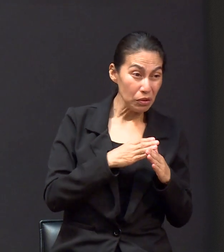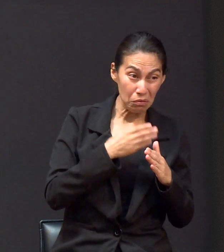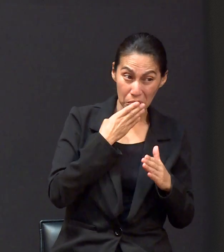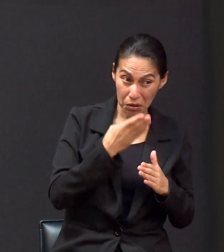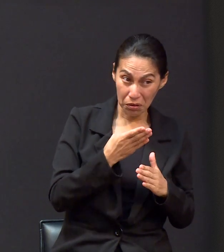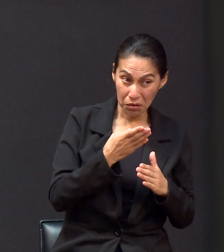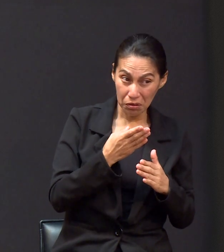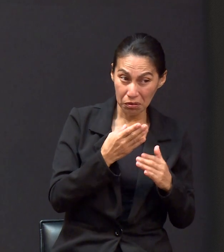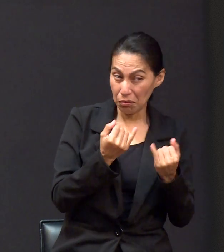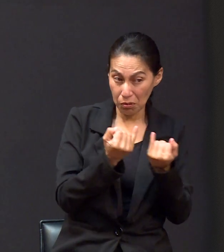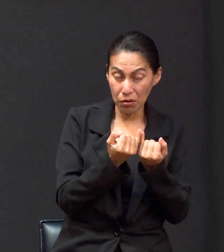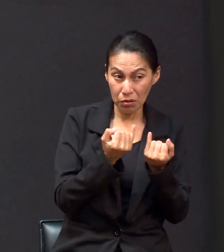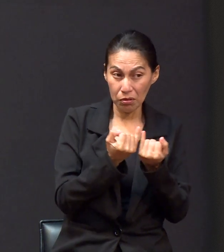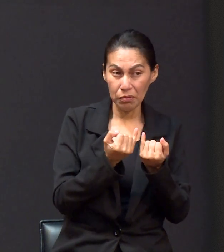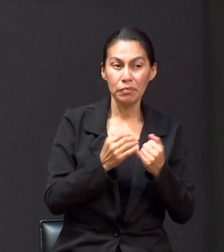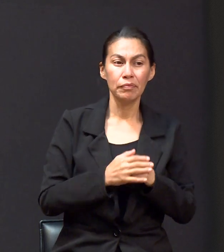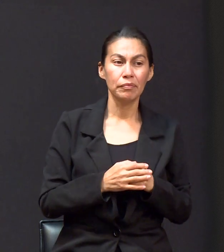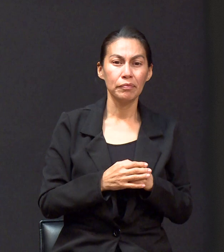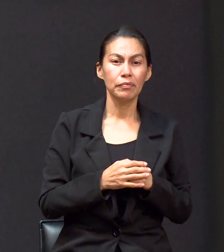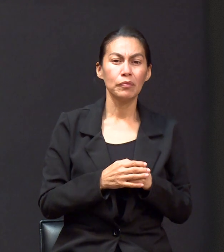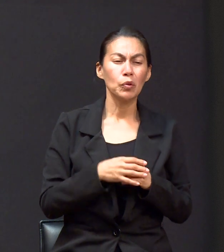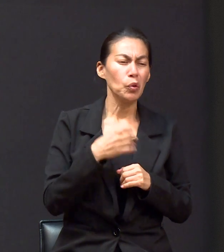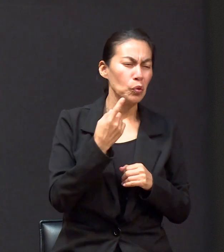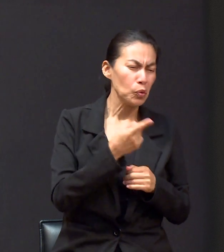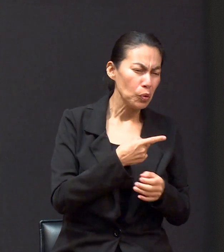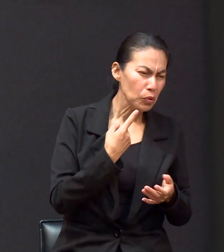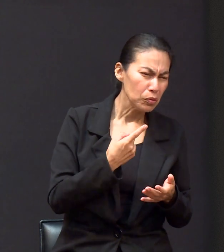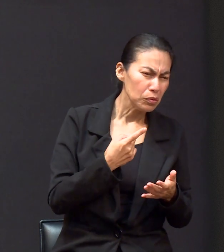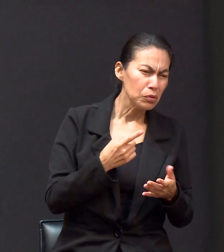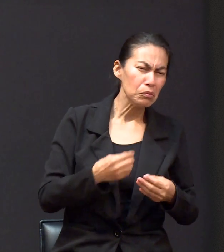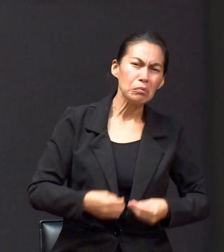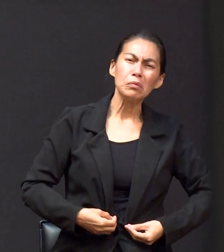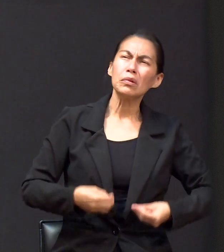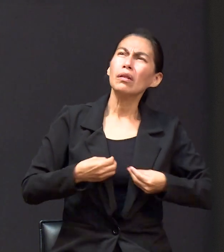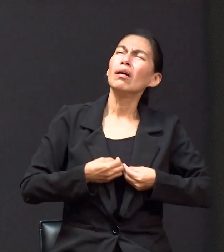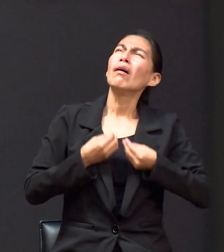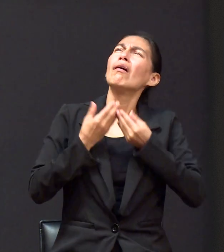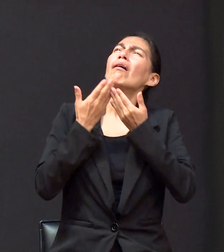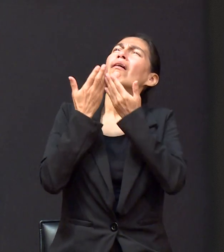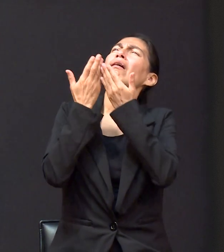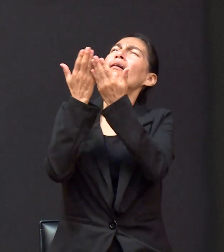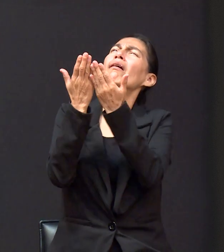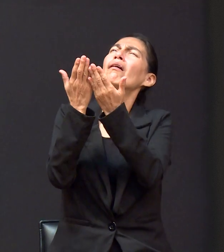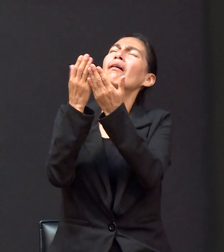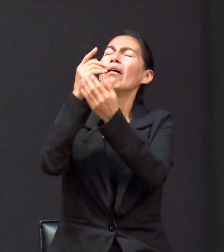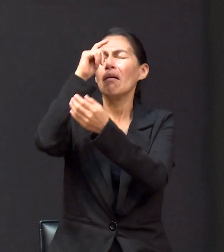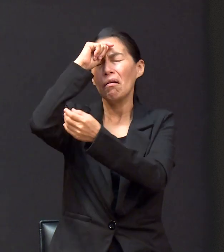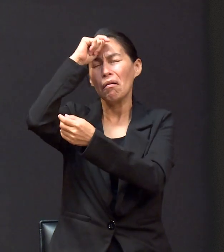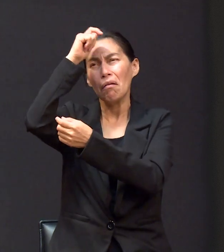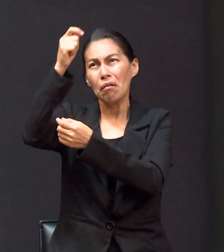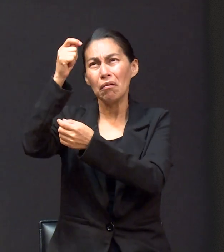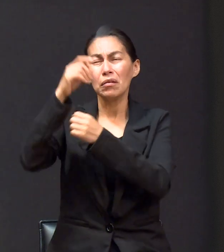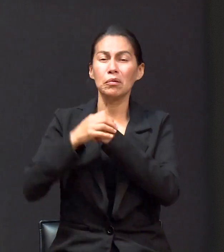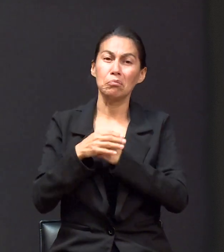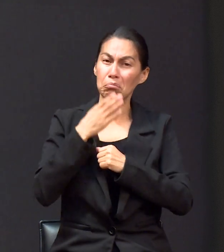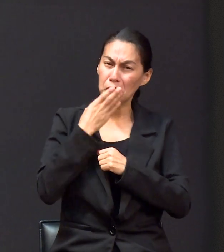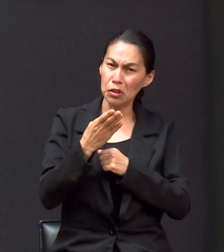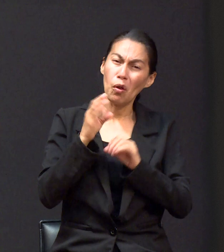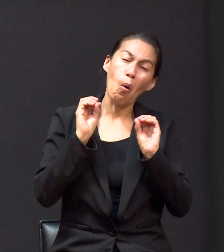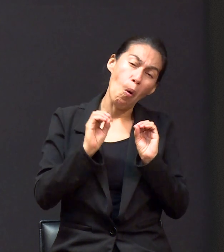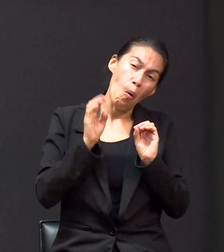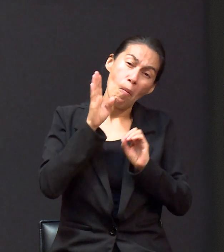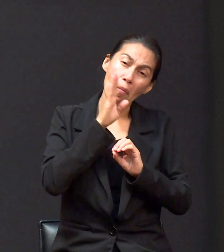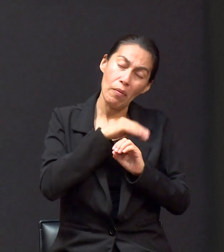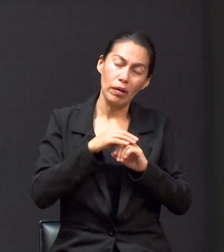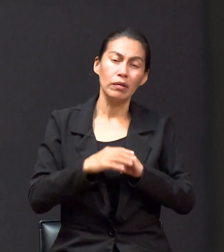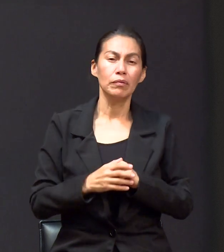las cosas van bien, también uno se inclina a Dios a alabarle, a bendecirle, en las